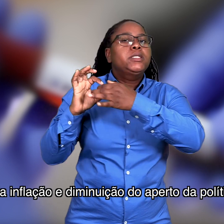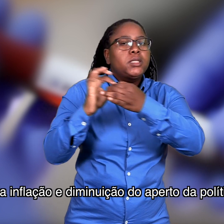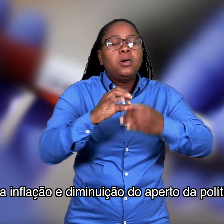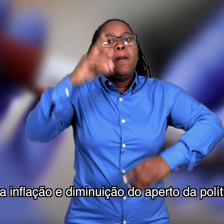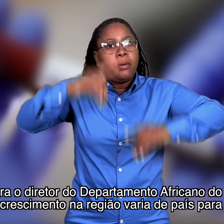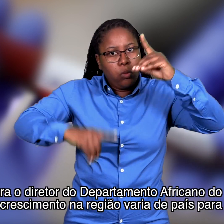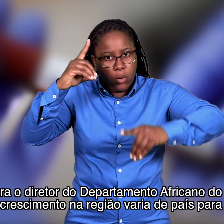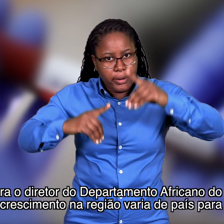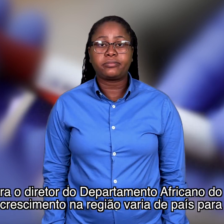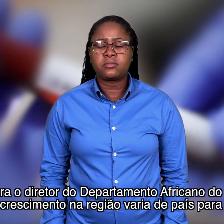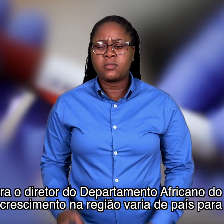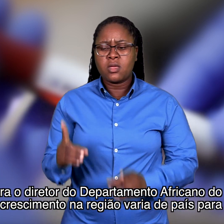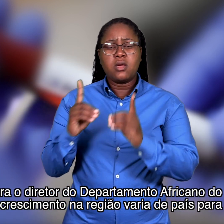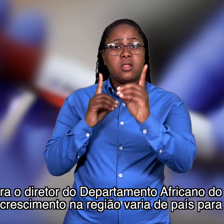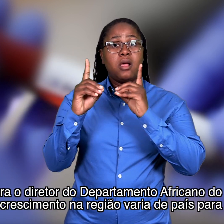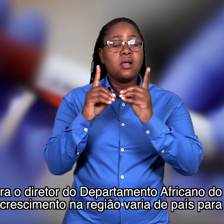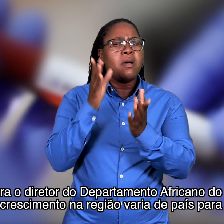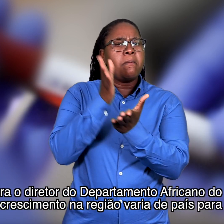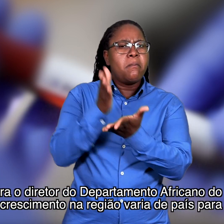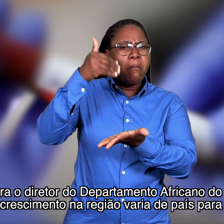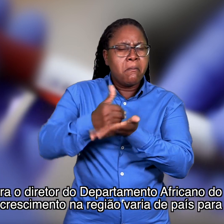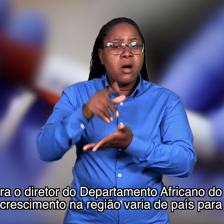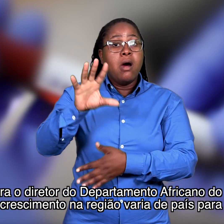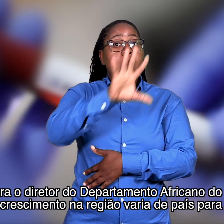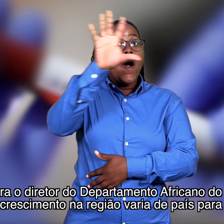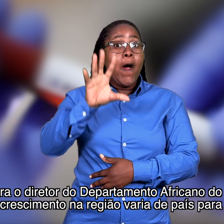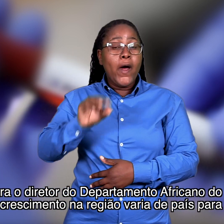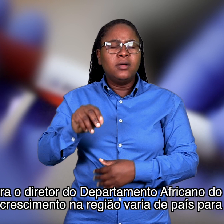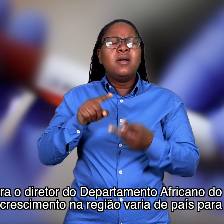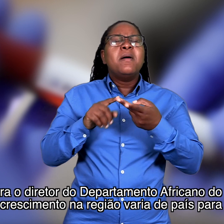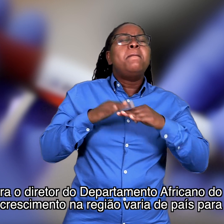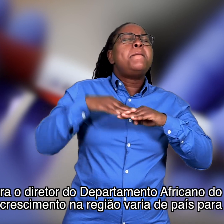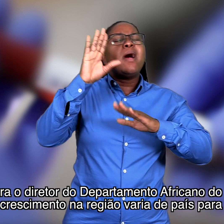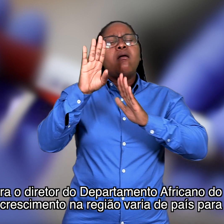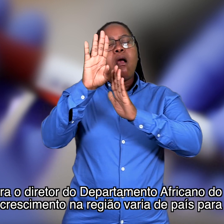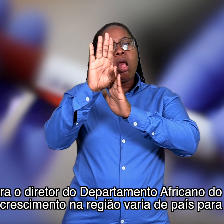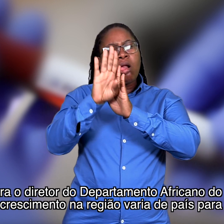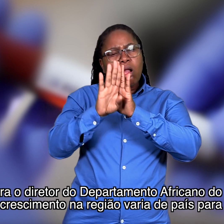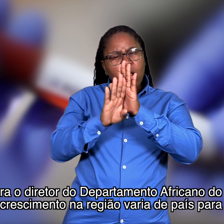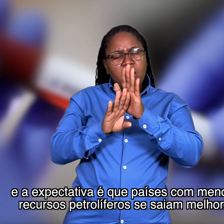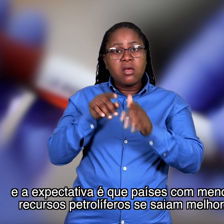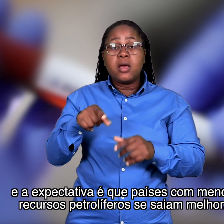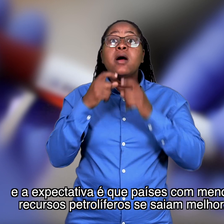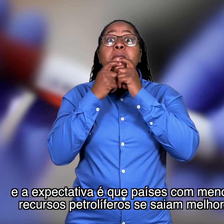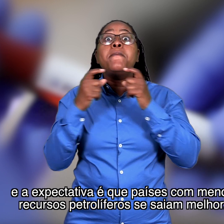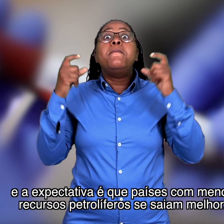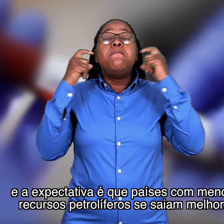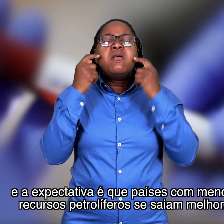monetária. Para o diretor do Departamento Africano do FMI, o crescimento na região varia de país para país e a expectativa